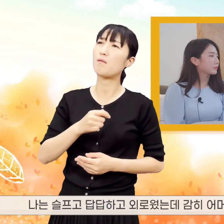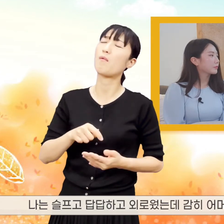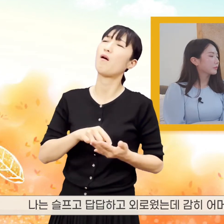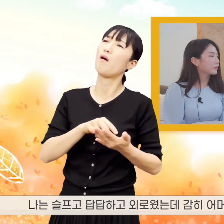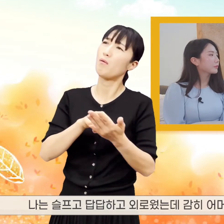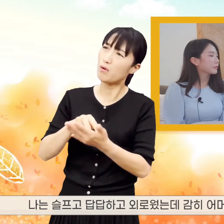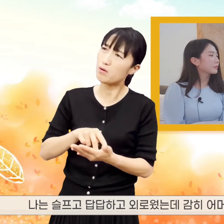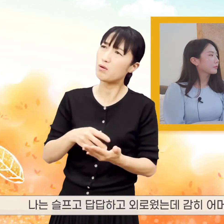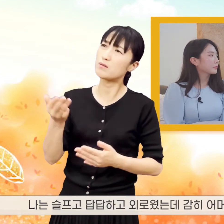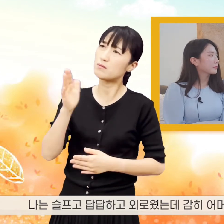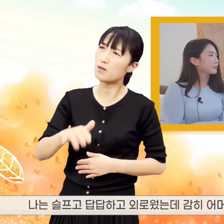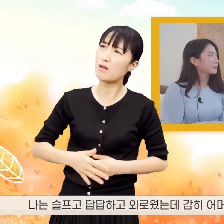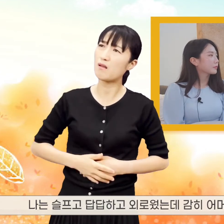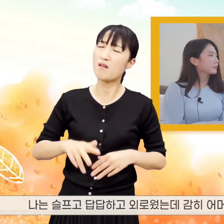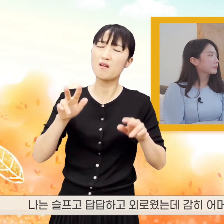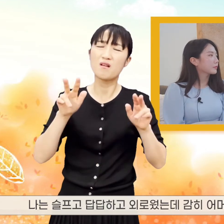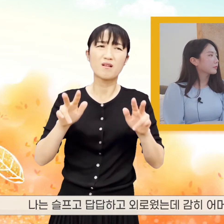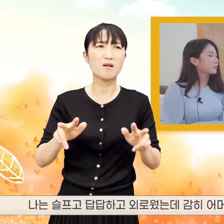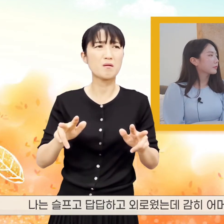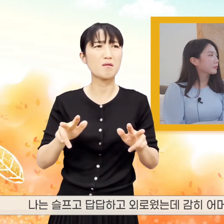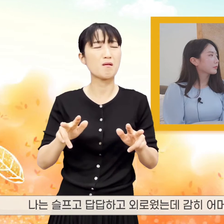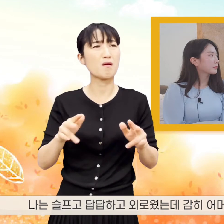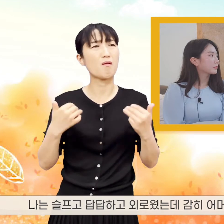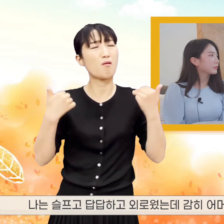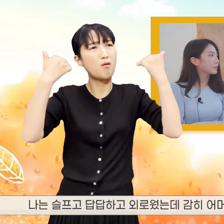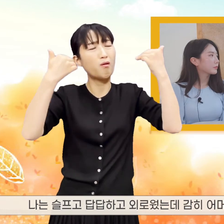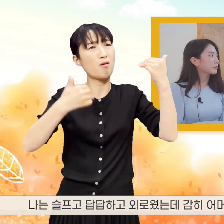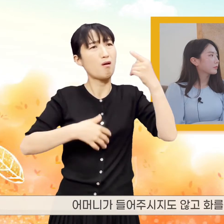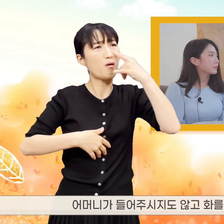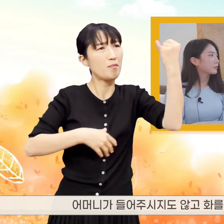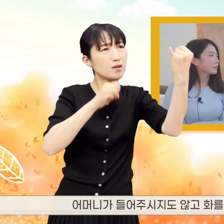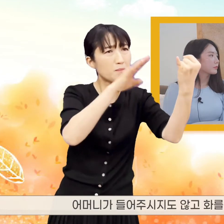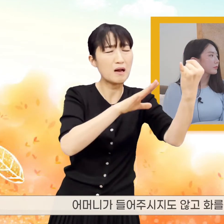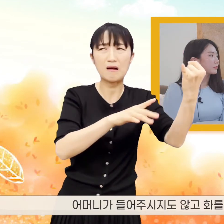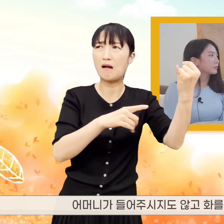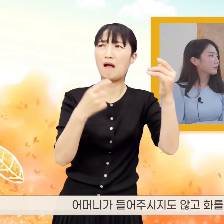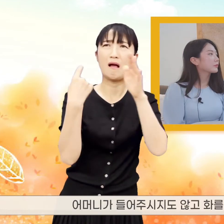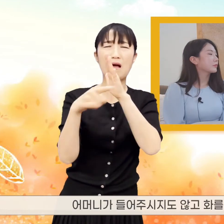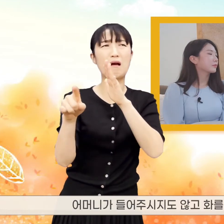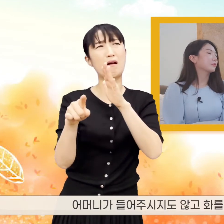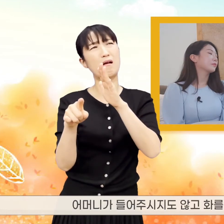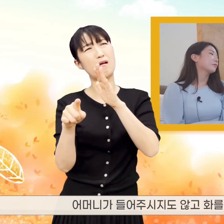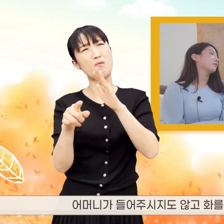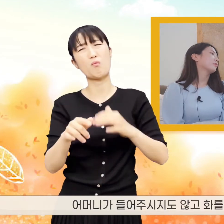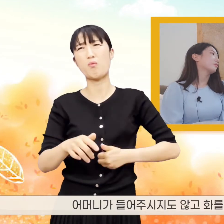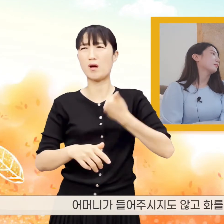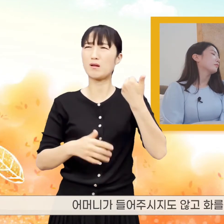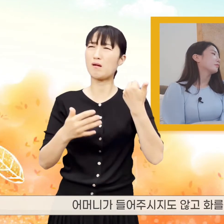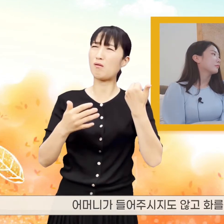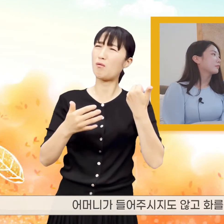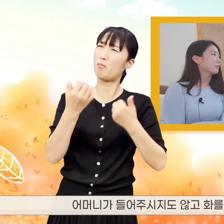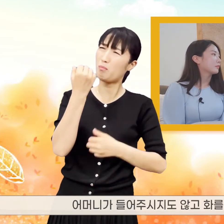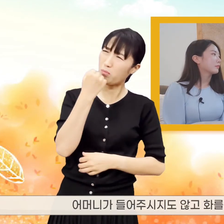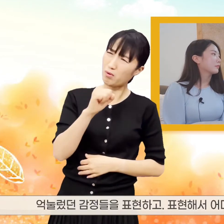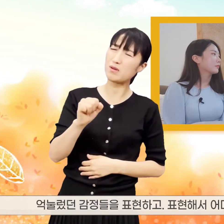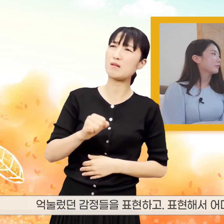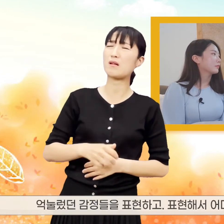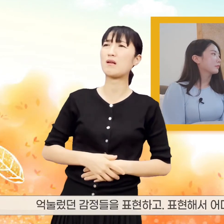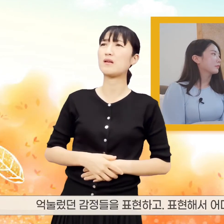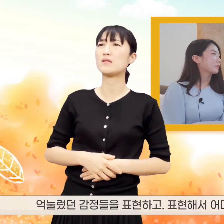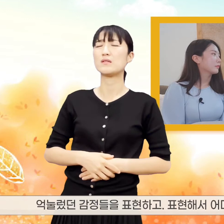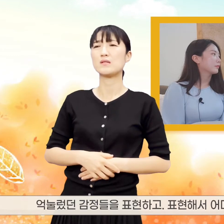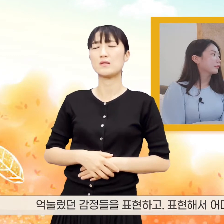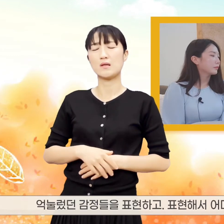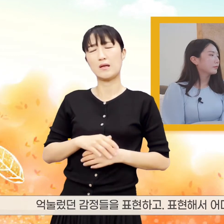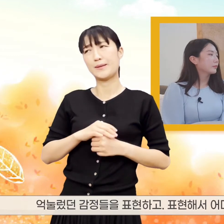답답하고 외로웠는데 감히 어머니한테 그런 이야기를 하면 어머니가 들어주시지도 않고 또 화를 낼 것 같으니까